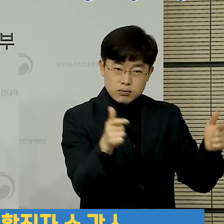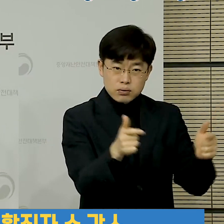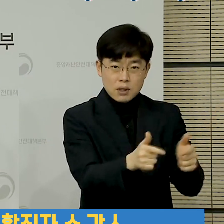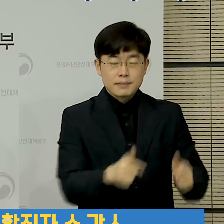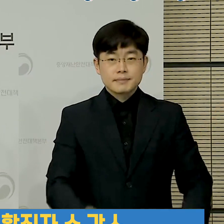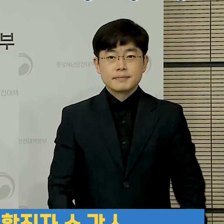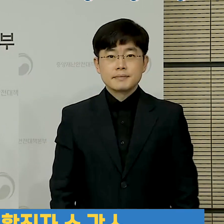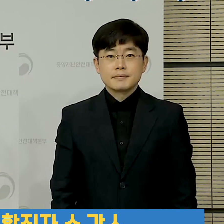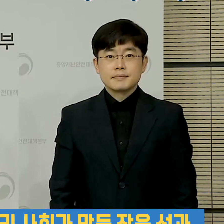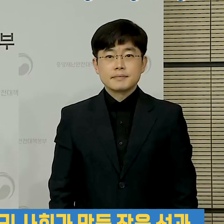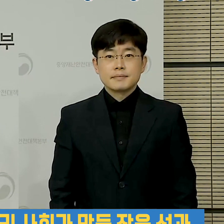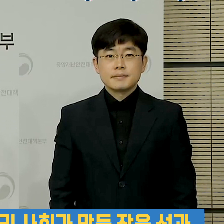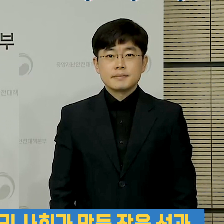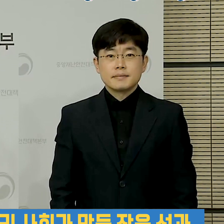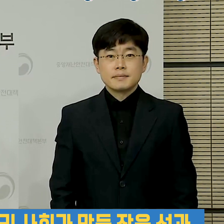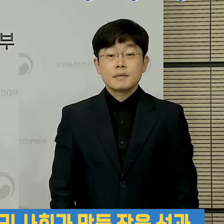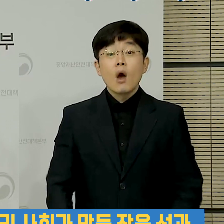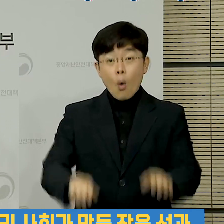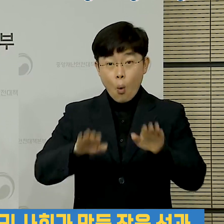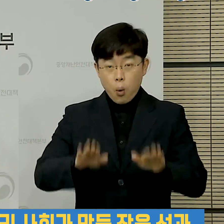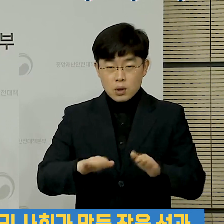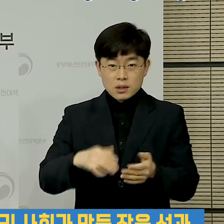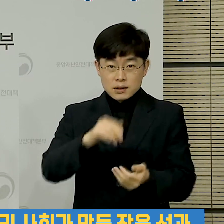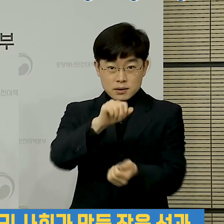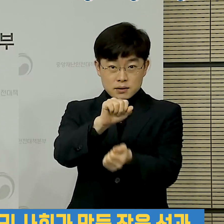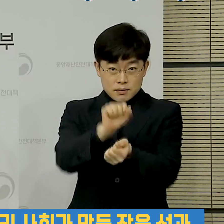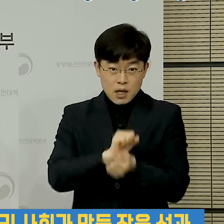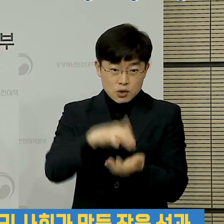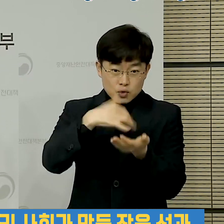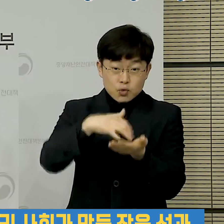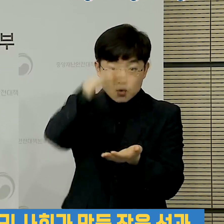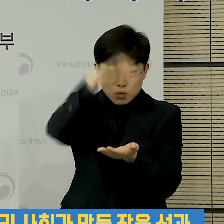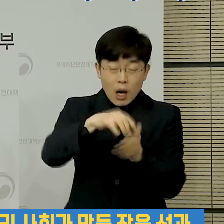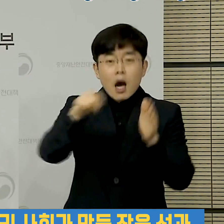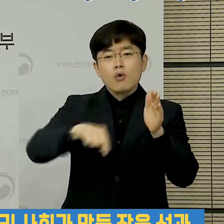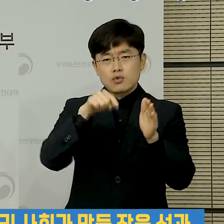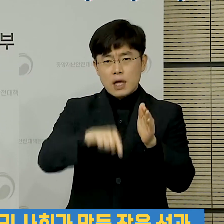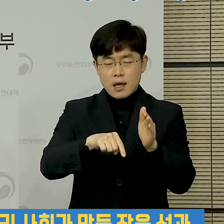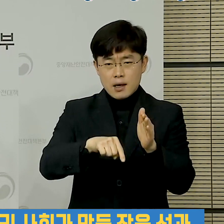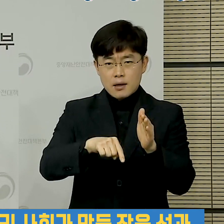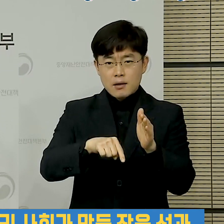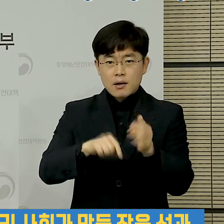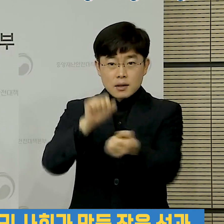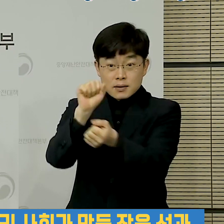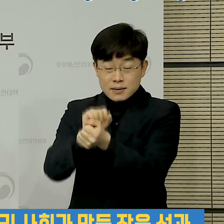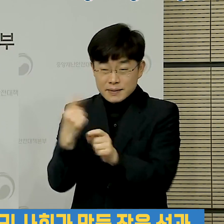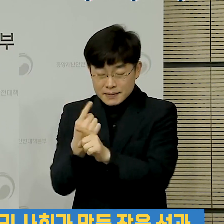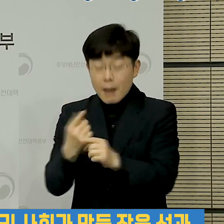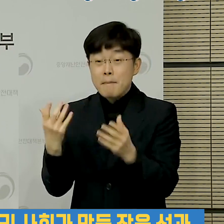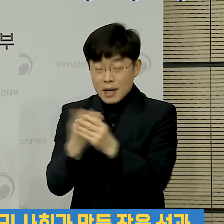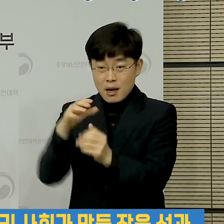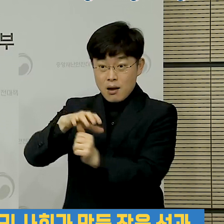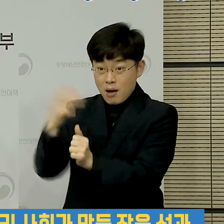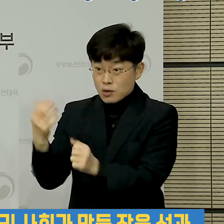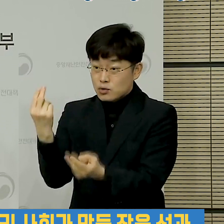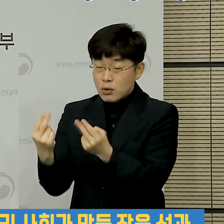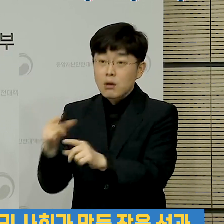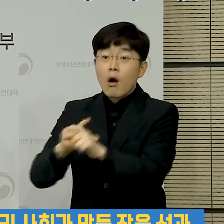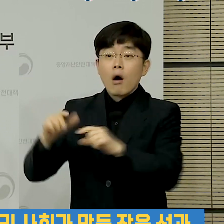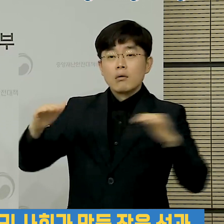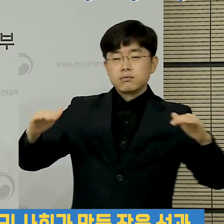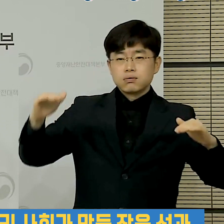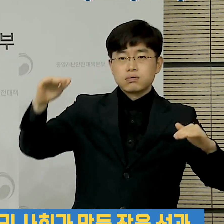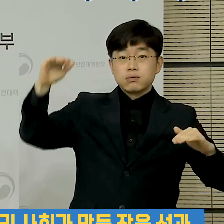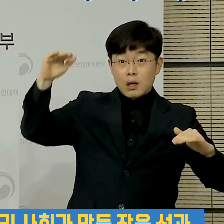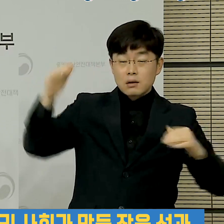왔습니다. 오늘은 누적 확진자 수 중에서 완치된 확진자 수가 격리 치료 중인 확진자보다